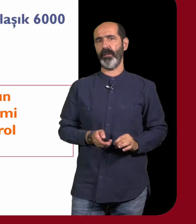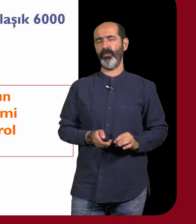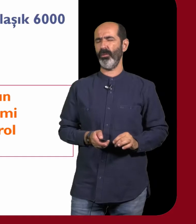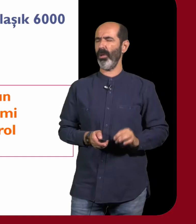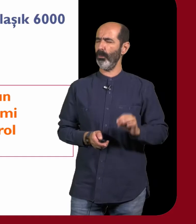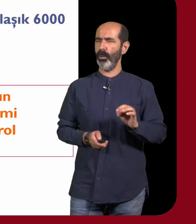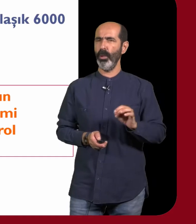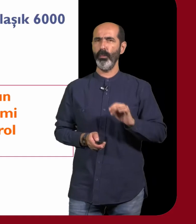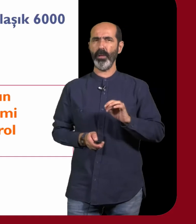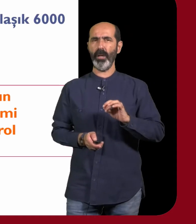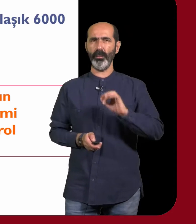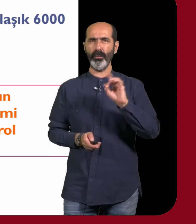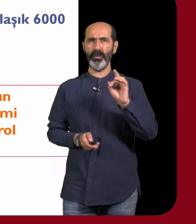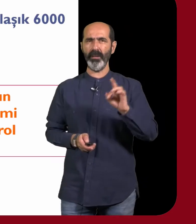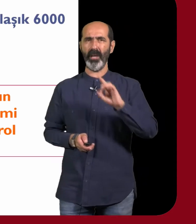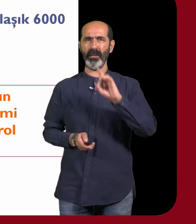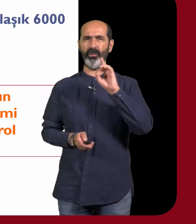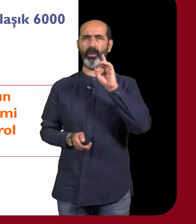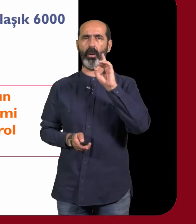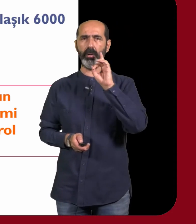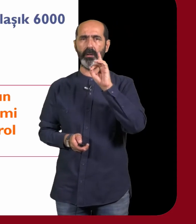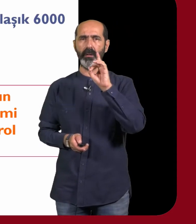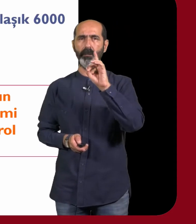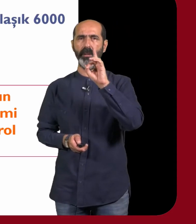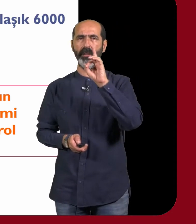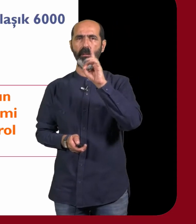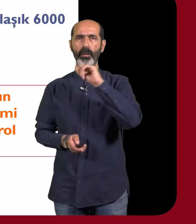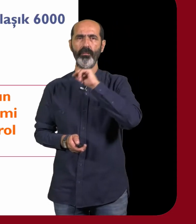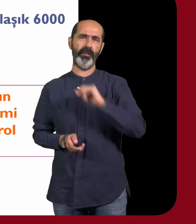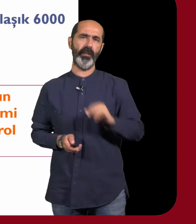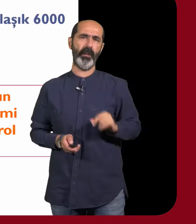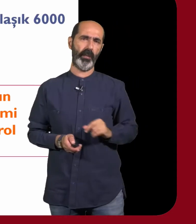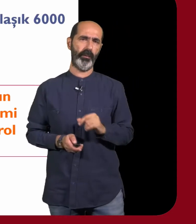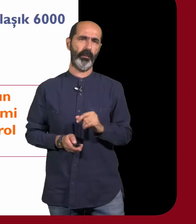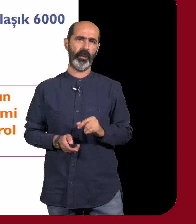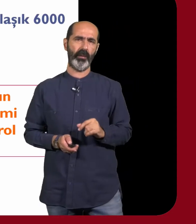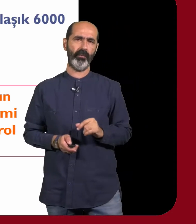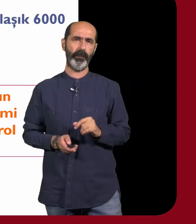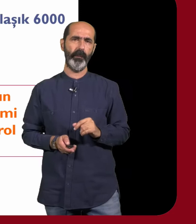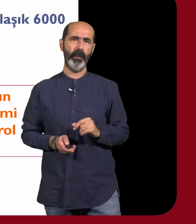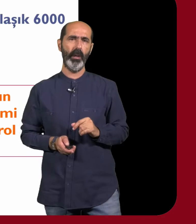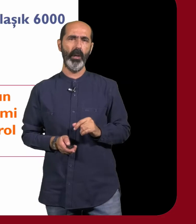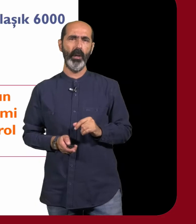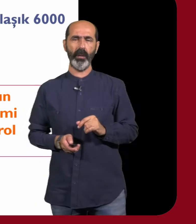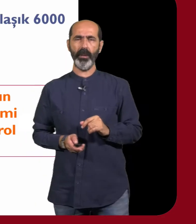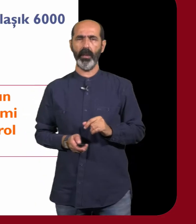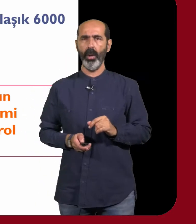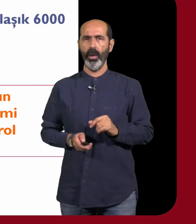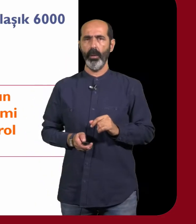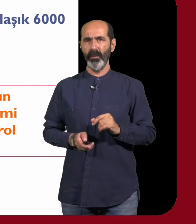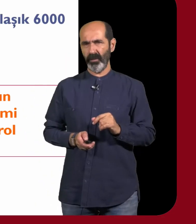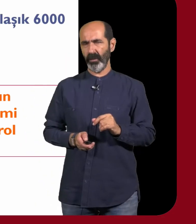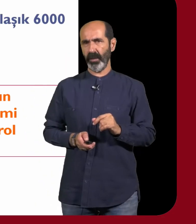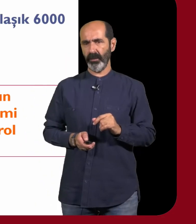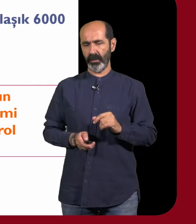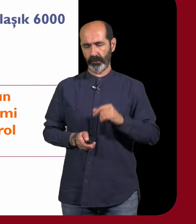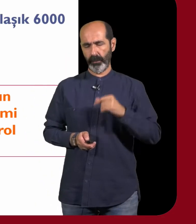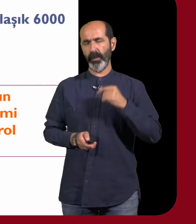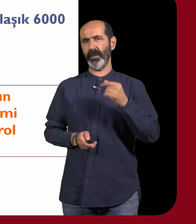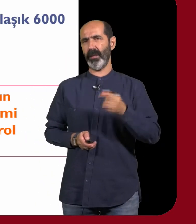medeniyeti meydana getirir yapma bundan günümüzden yaklaşık 6 bin yıl öncesinden bahsediyorlar kaçırdık tabi